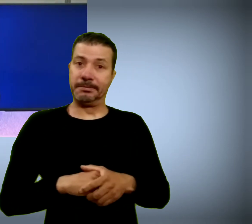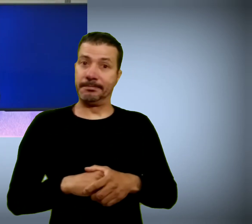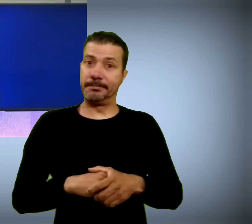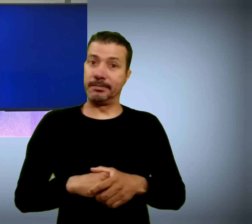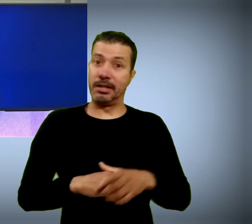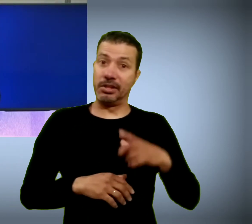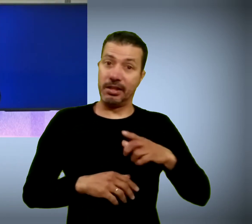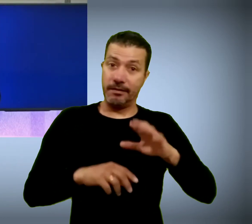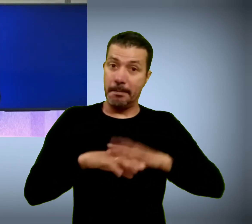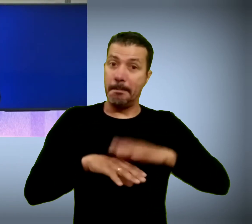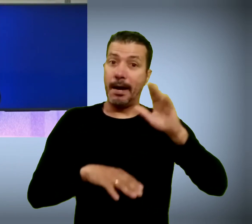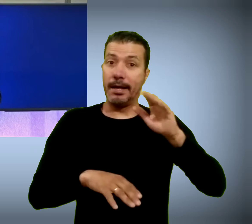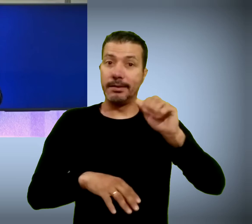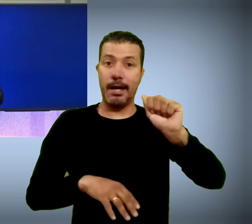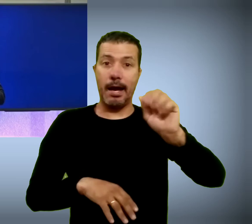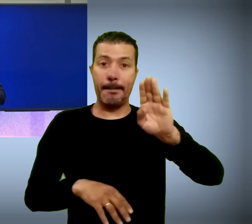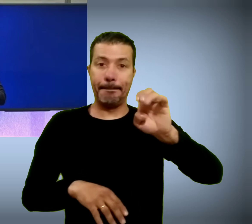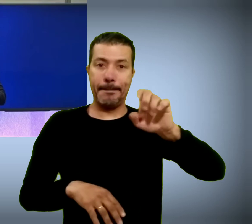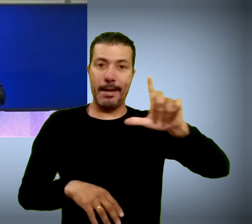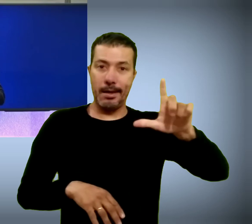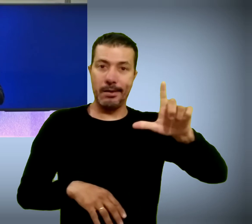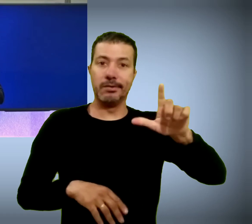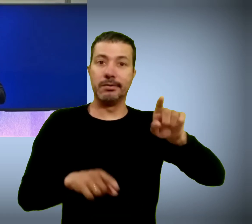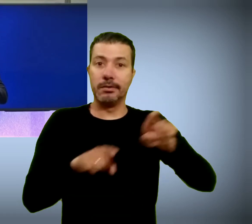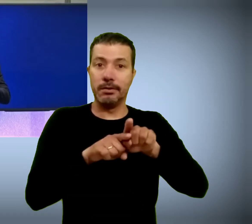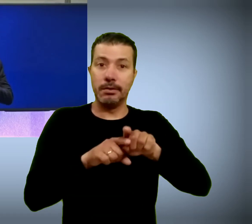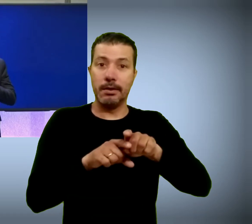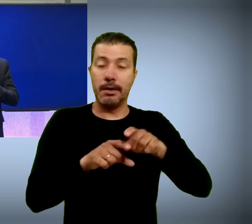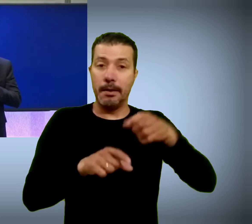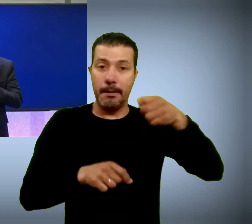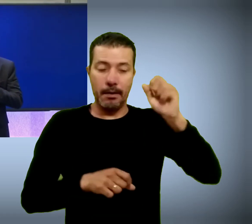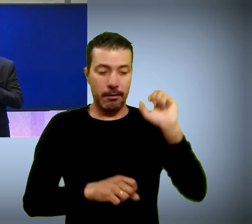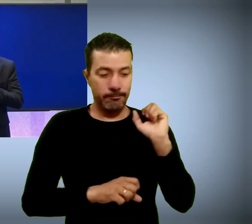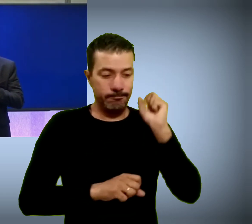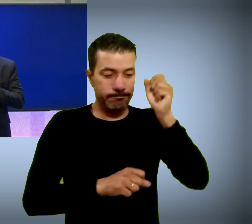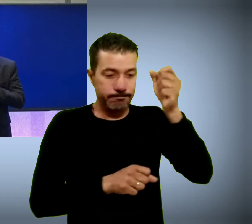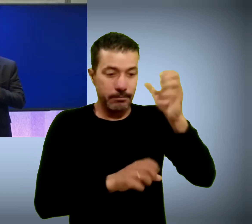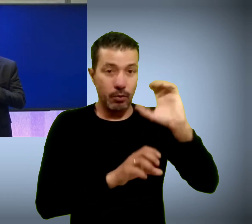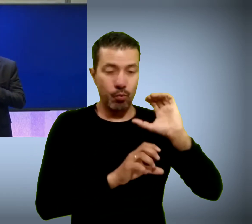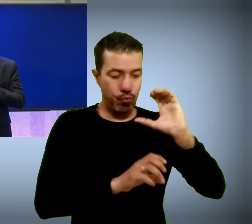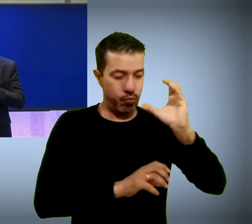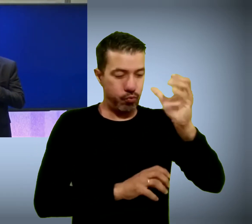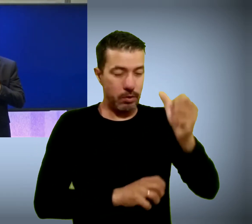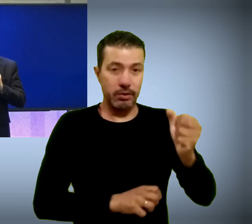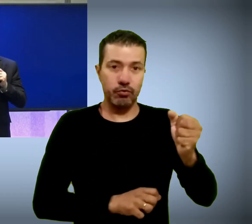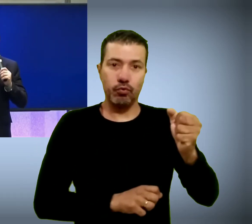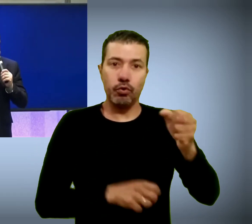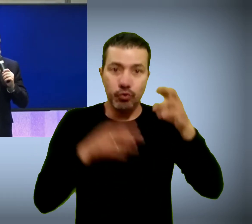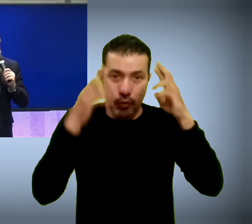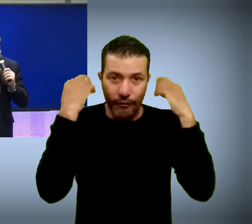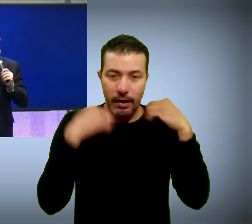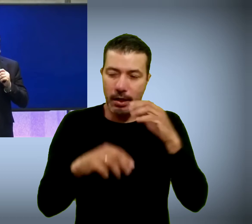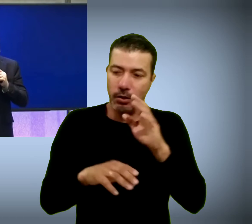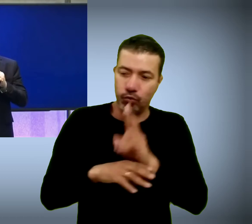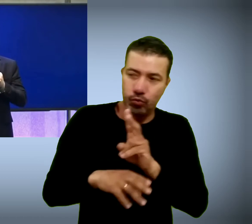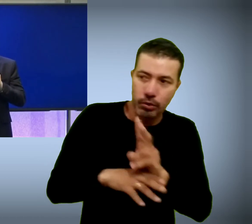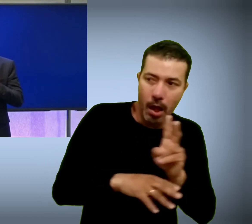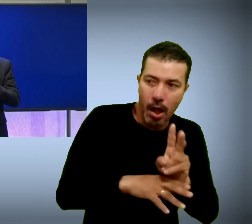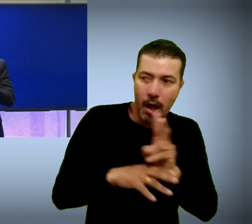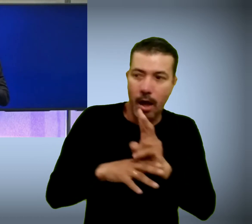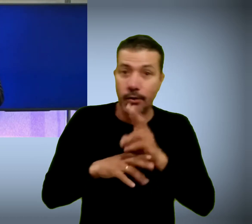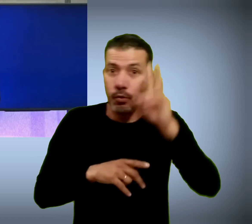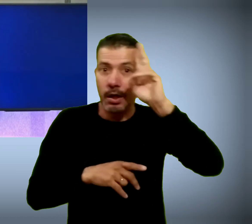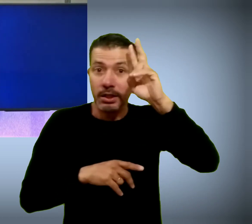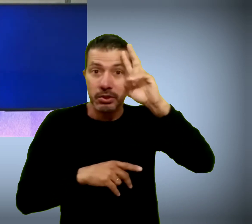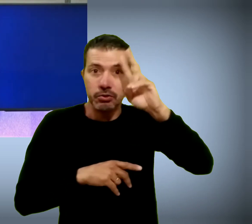E teve mais a seu irmão Abel. E Abel foi pastor de ovelhas, e Caim foi lavrador da terra. E aqui tem uma